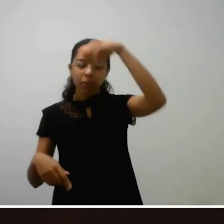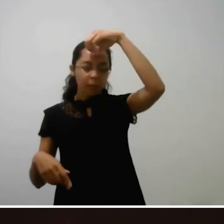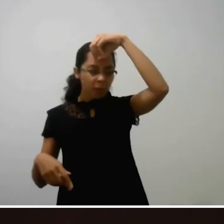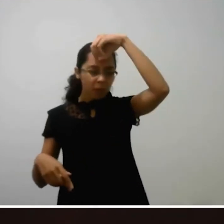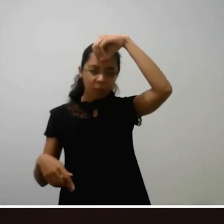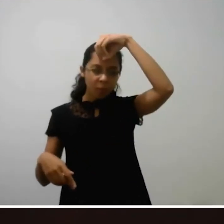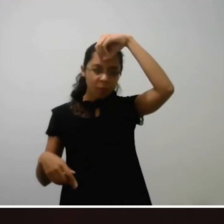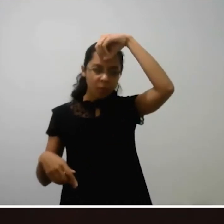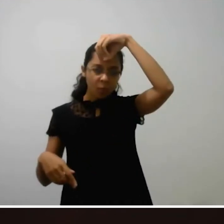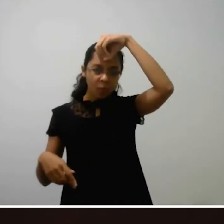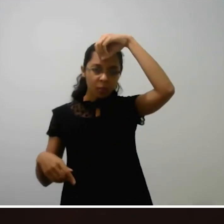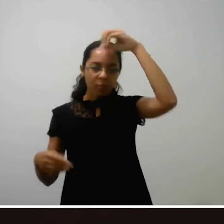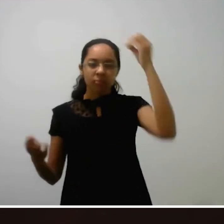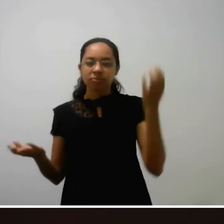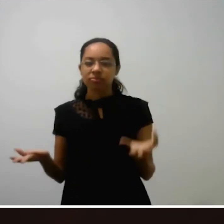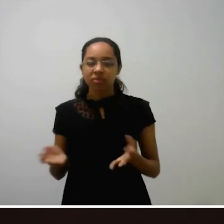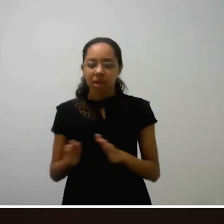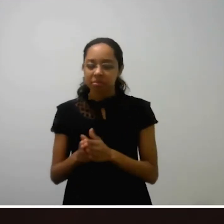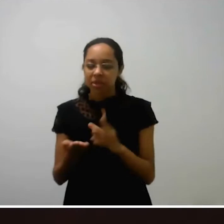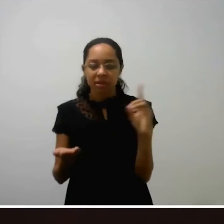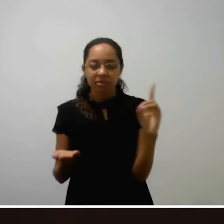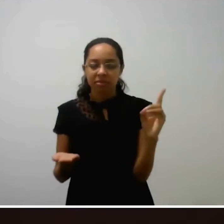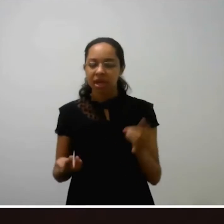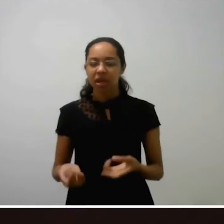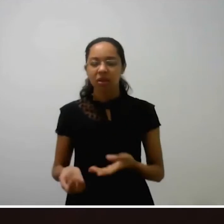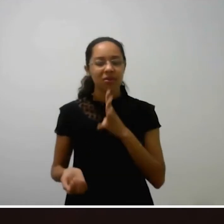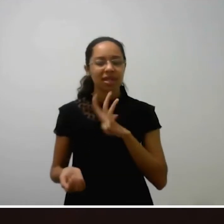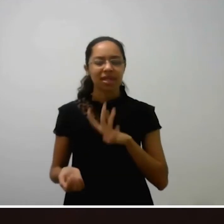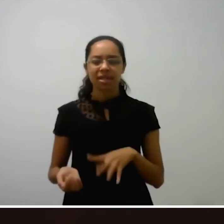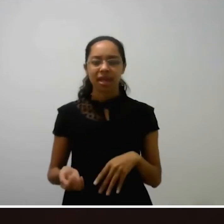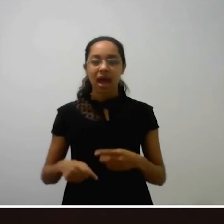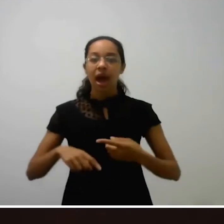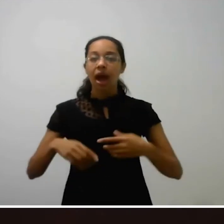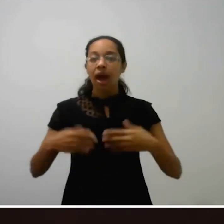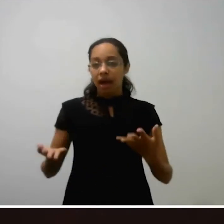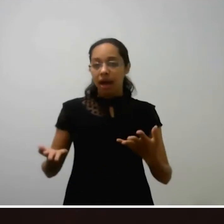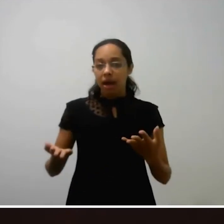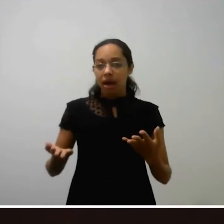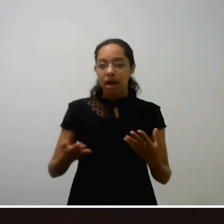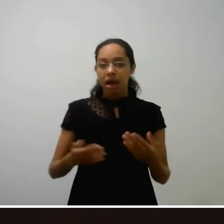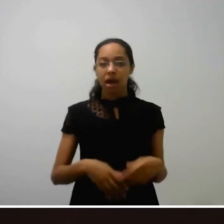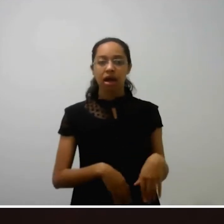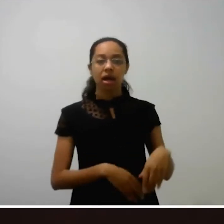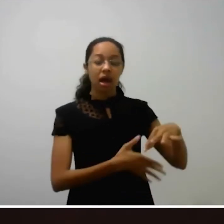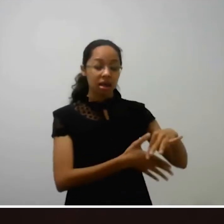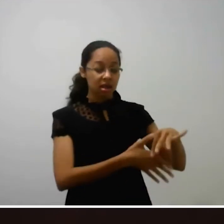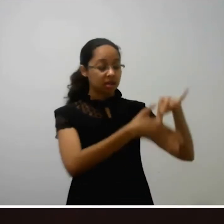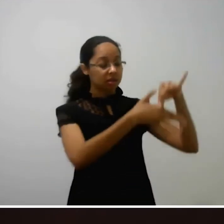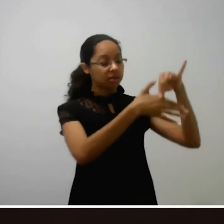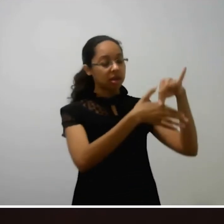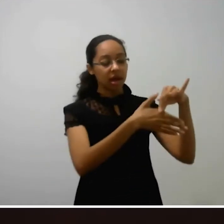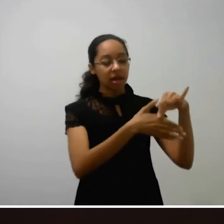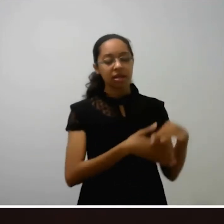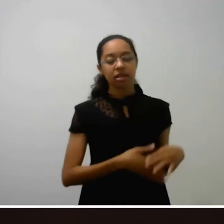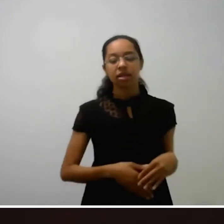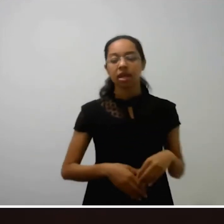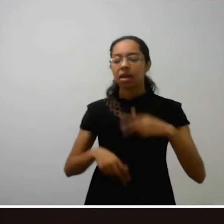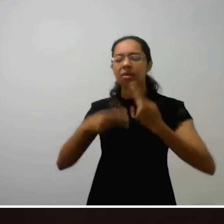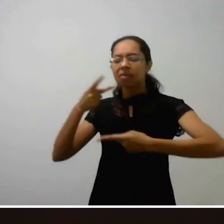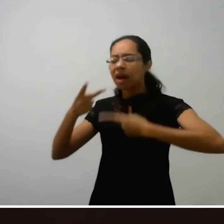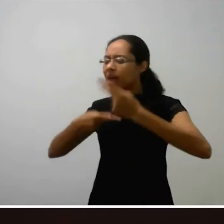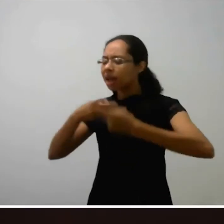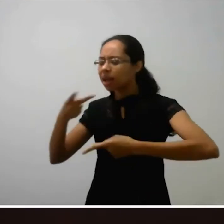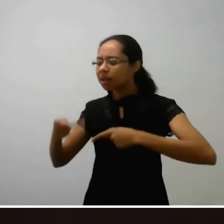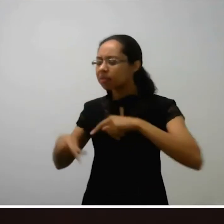Então, a liderança pode falar o que quiser, mantendo o povo na ignorância. É ou não é? Então, aí que